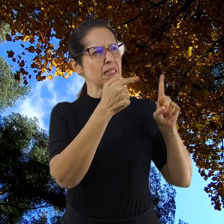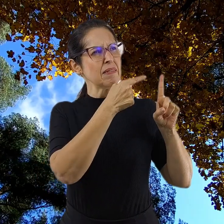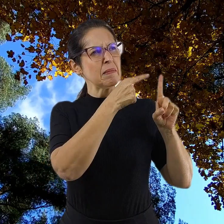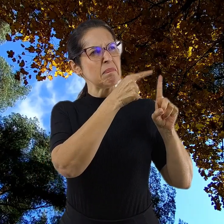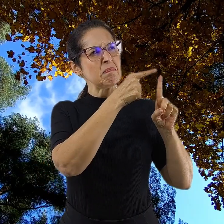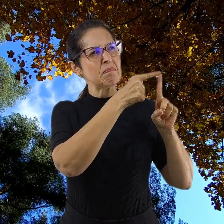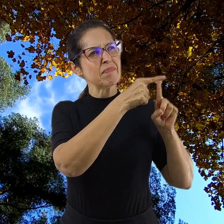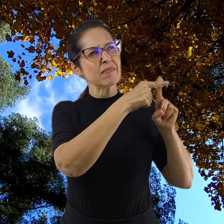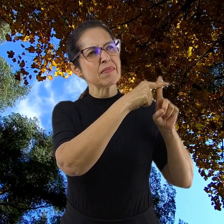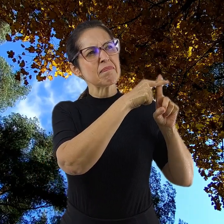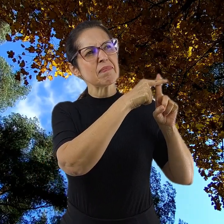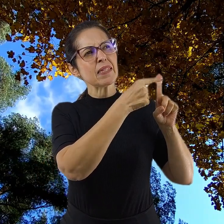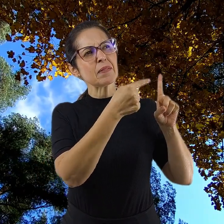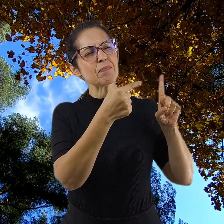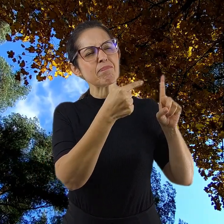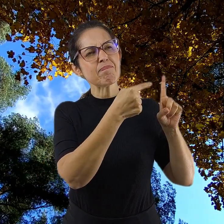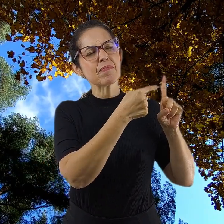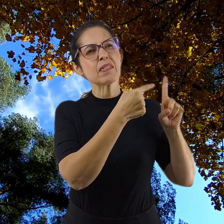Essa cruz,